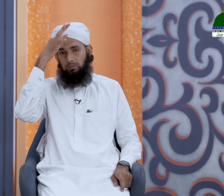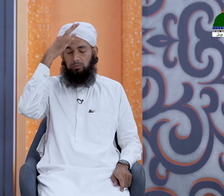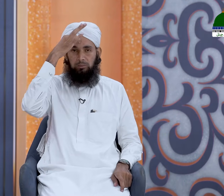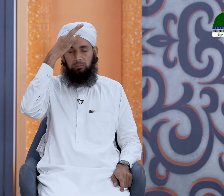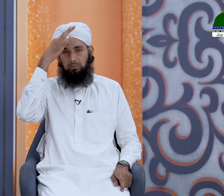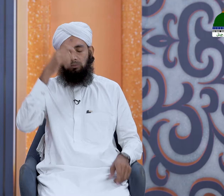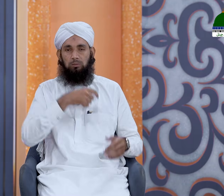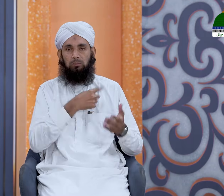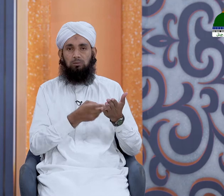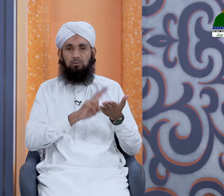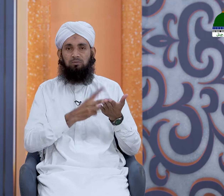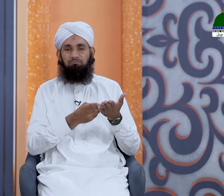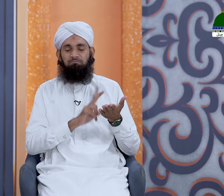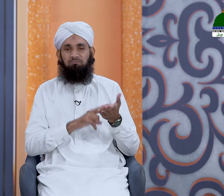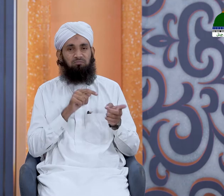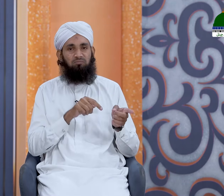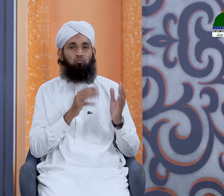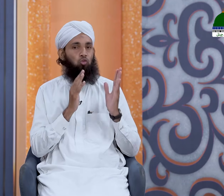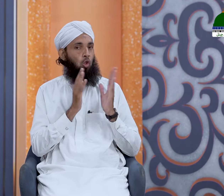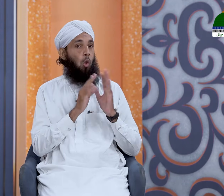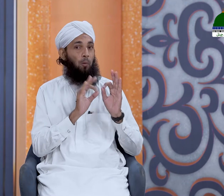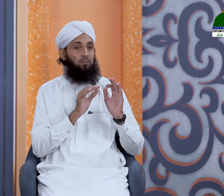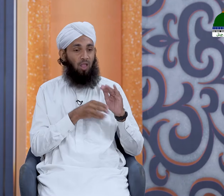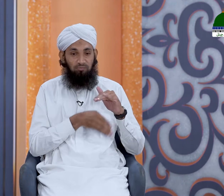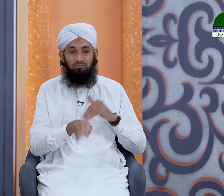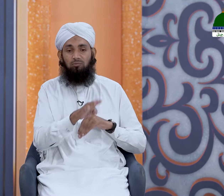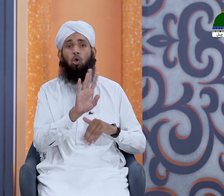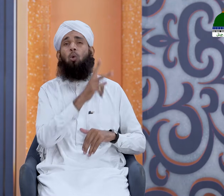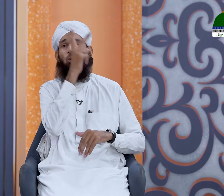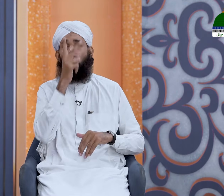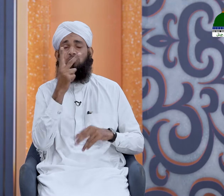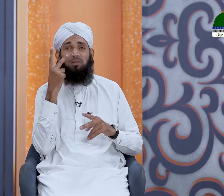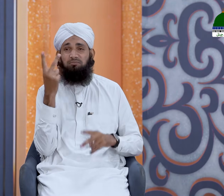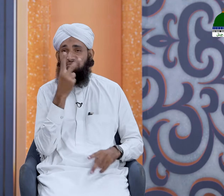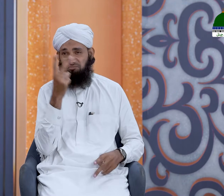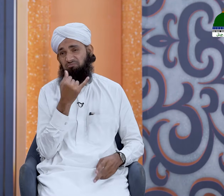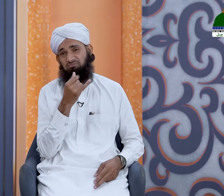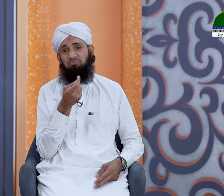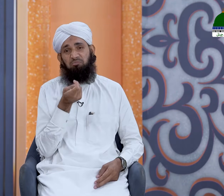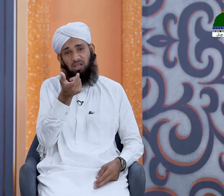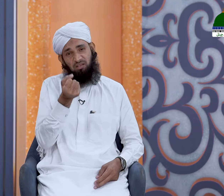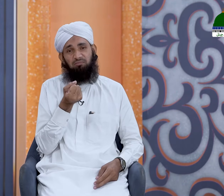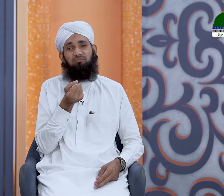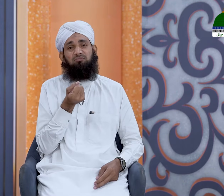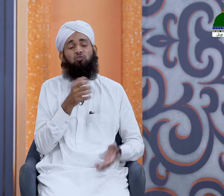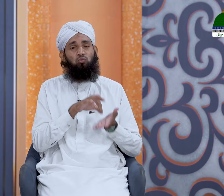تھا۔ اب وہ گھر سے نکلا کہ کہیں اور سے میں رقم کا انتظام کر لوں، لیکن گھومنے کے